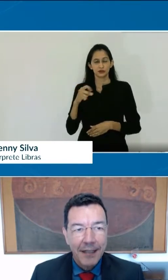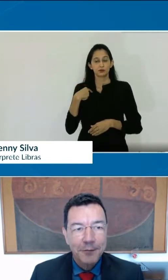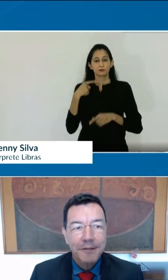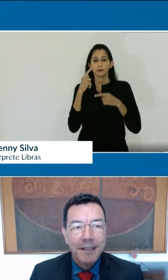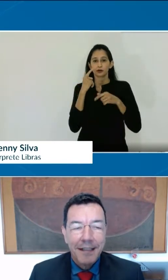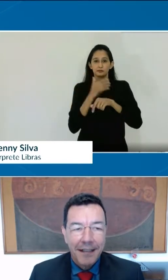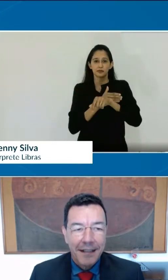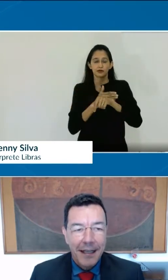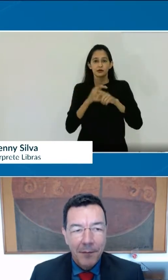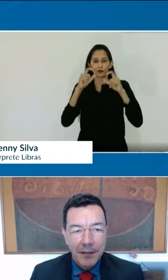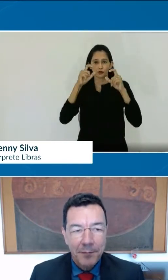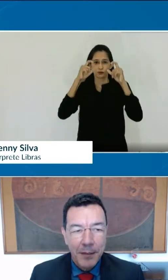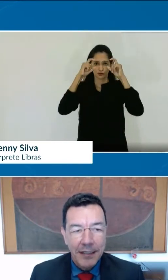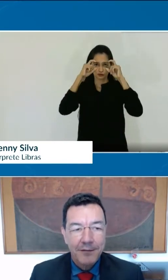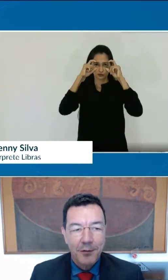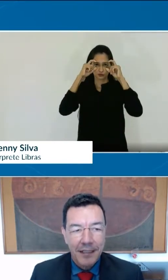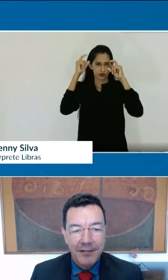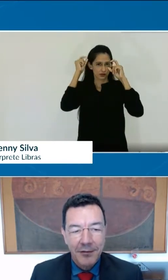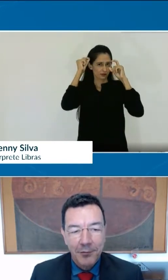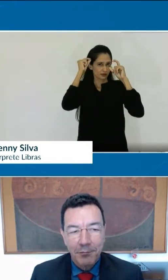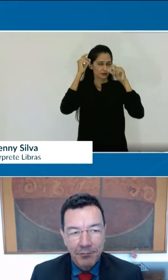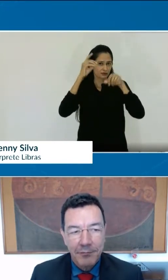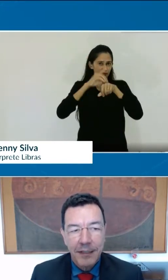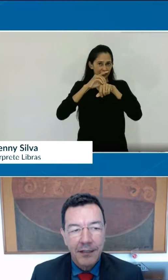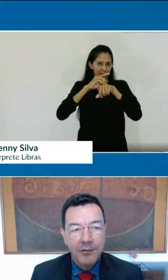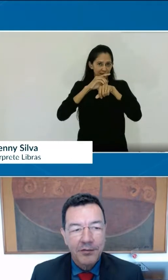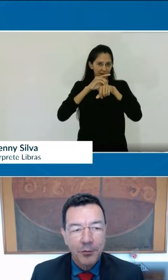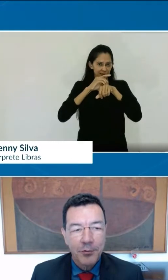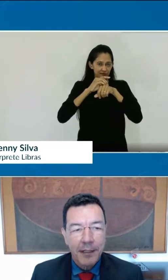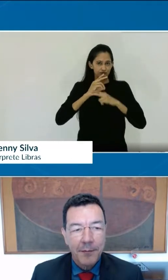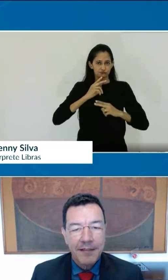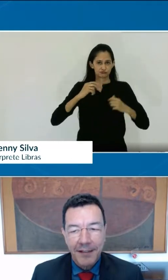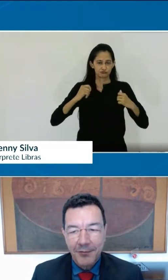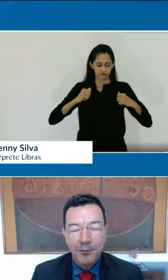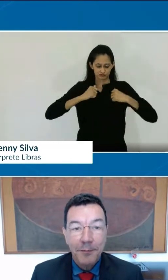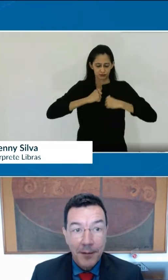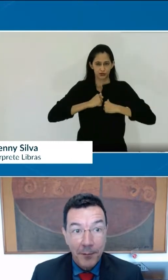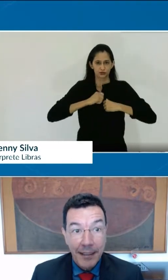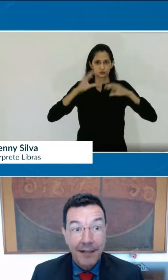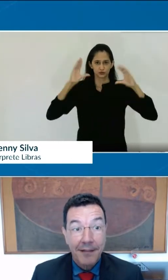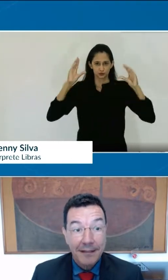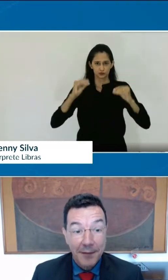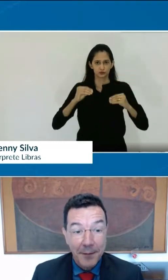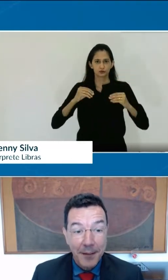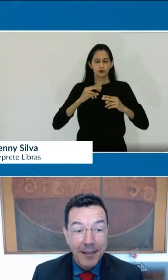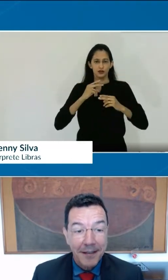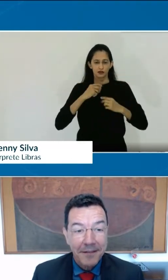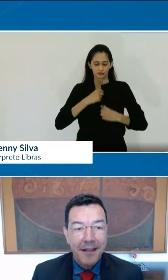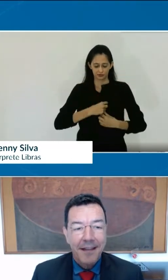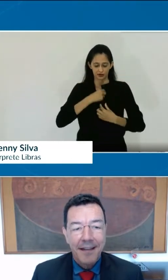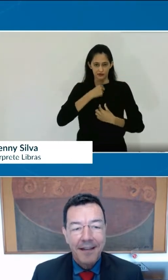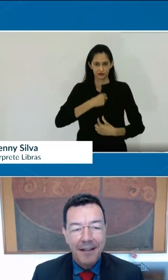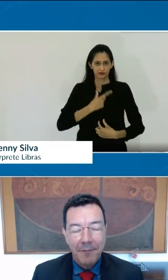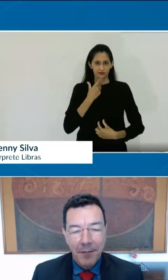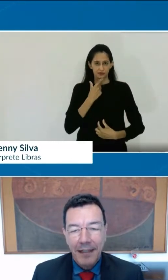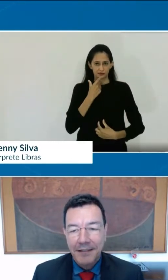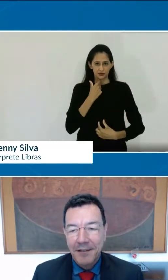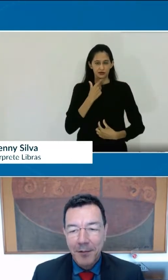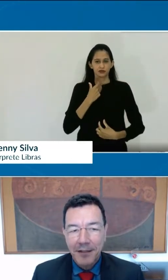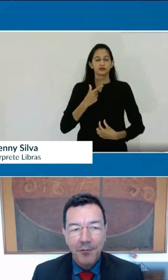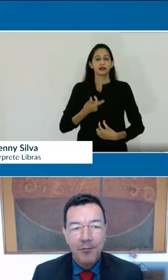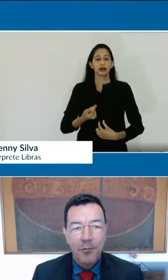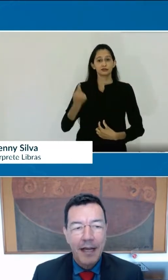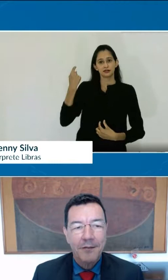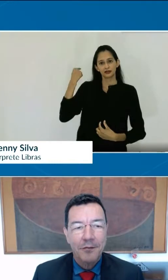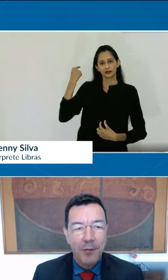sem aro, cabelos pretos, estou trajando um terno escuro, a camisa azul, uma gravata vermelha e atrás